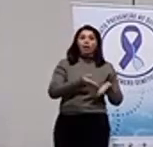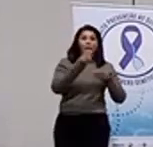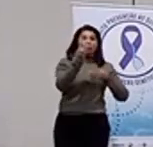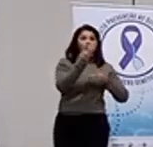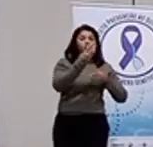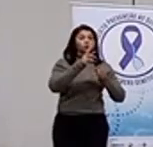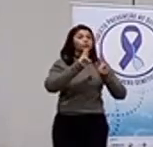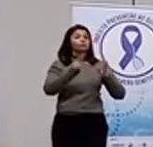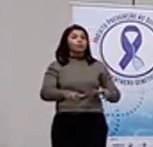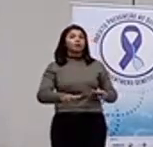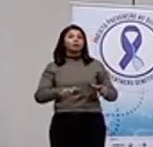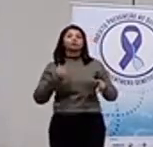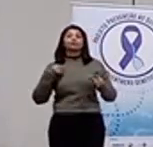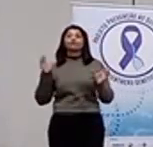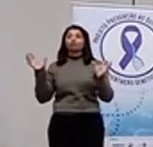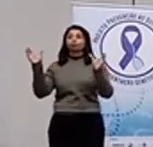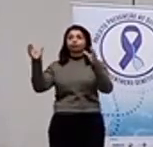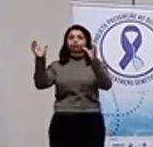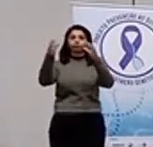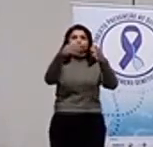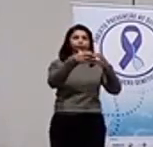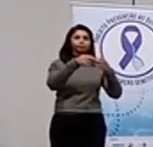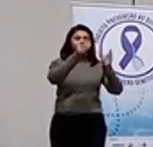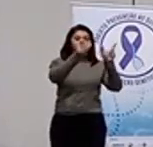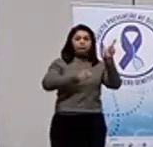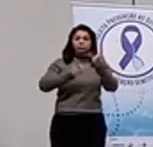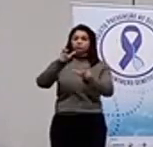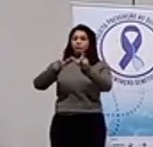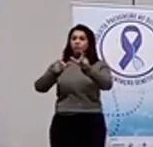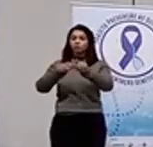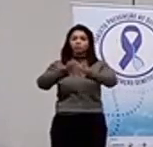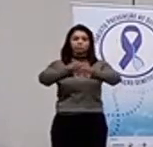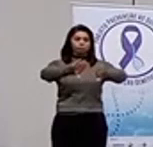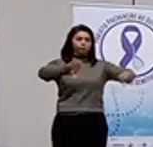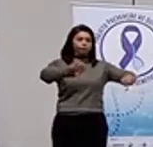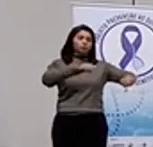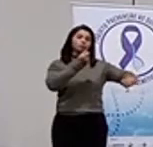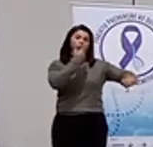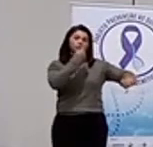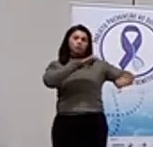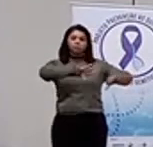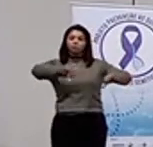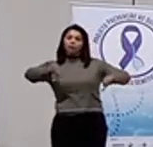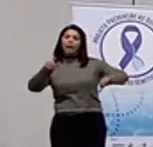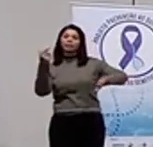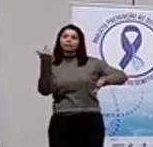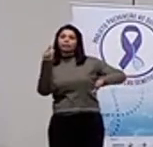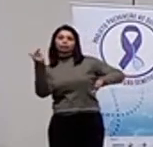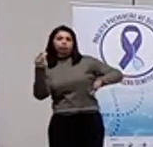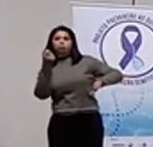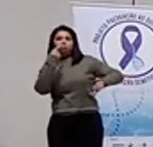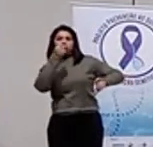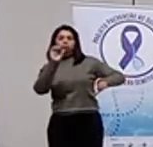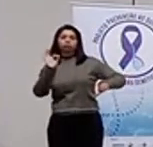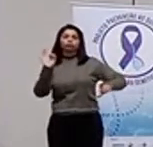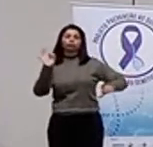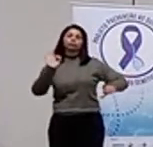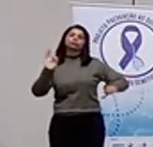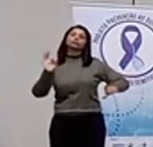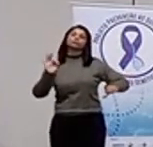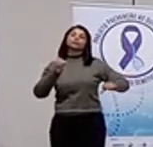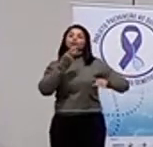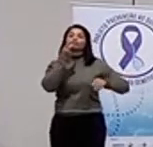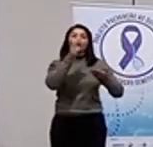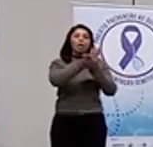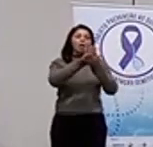Aqui, eu vou reunir as pessoas, os pacientes, uma parte vai tomar o remédio e outra parte não vai tomar, mas eu não vou dizer quem está tomando e quem não está